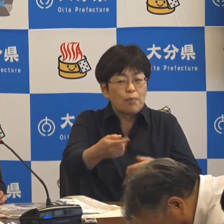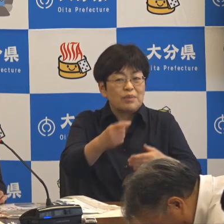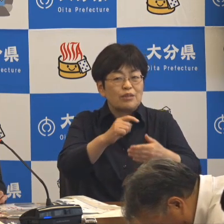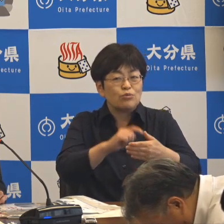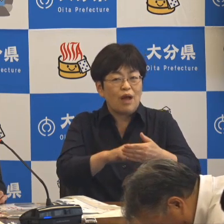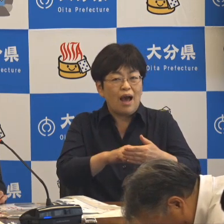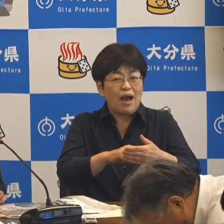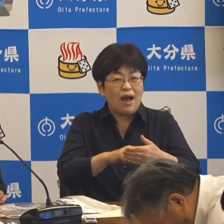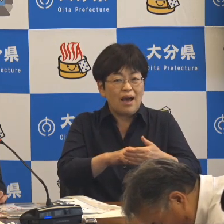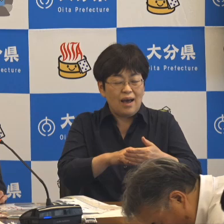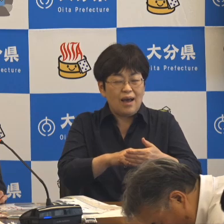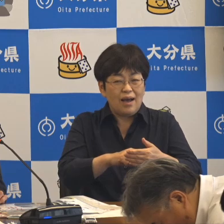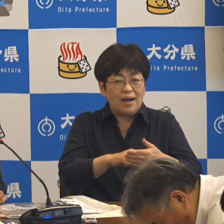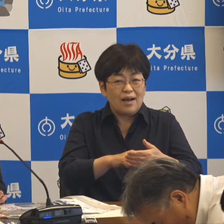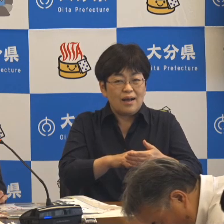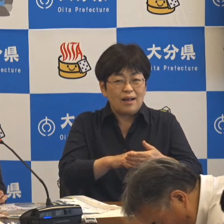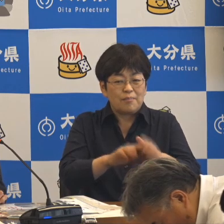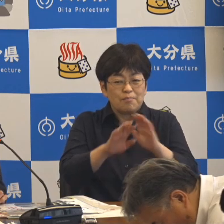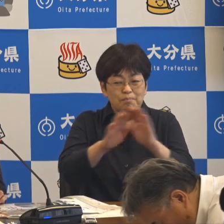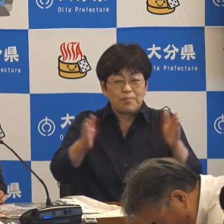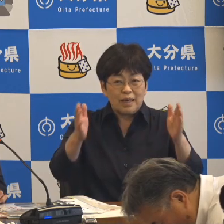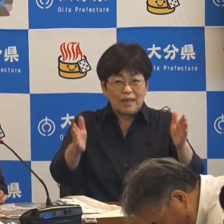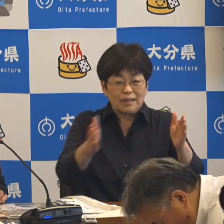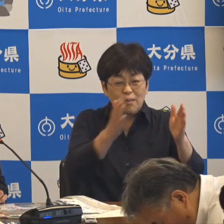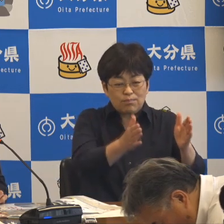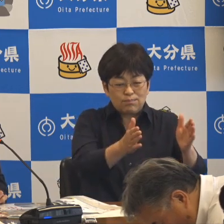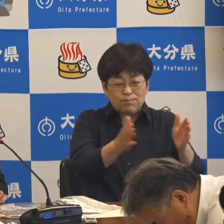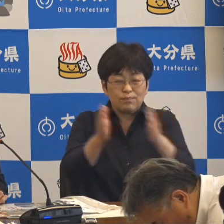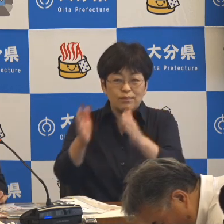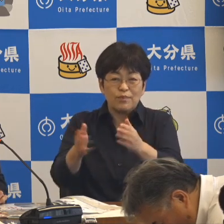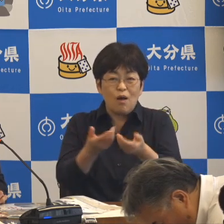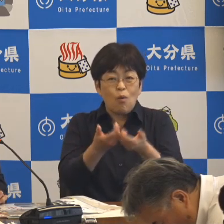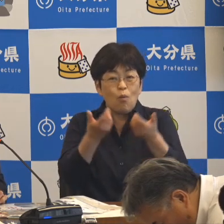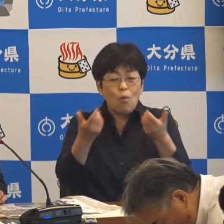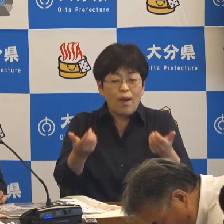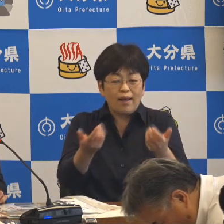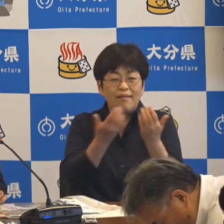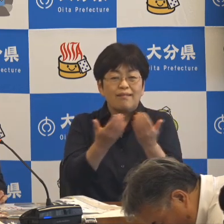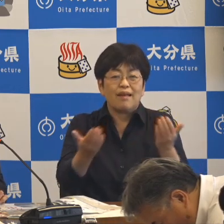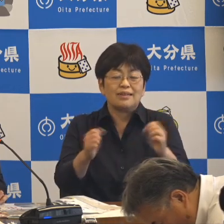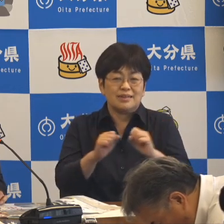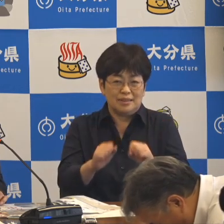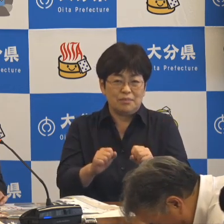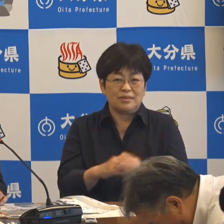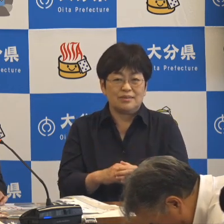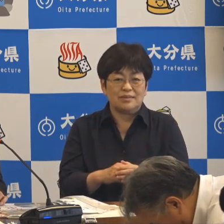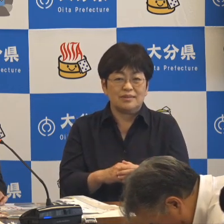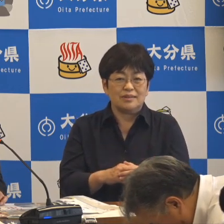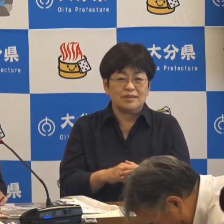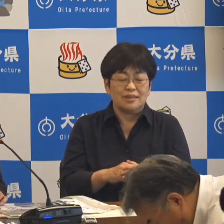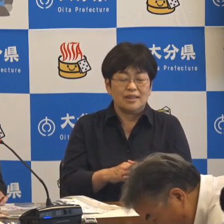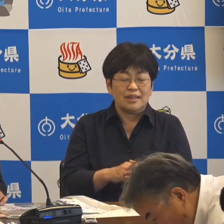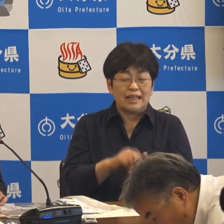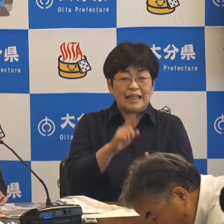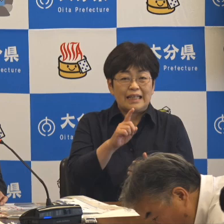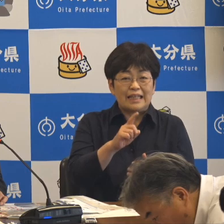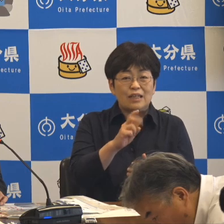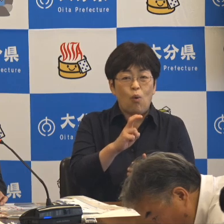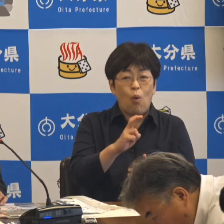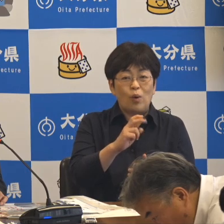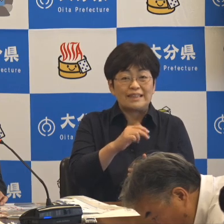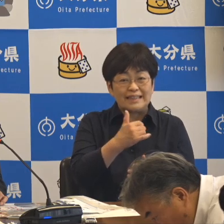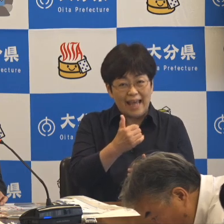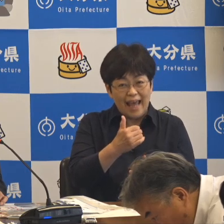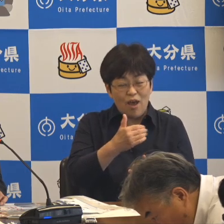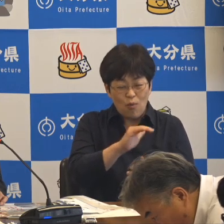分けて全展が展示をされます。歌川広重の方は東海道53次のうちということで、江戸と京都を結んだ東